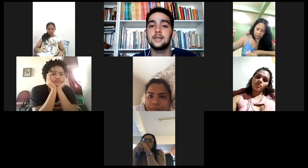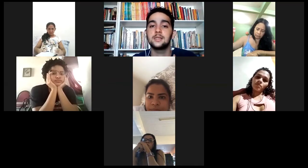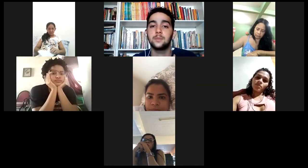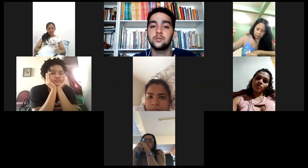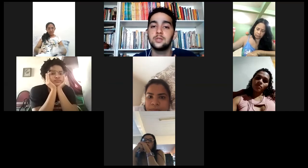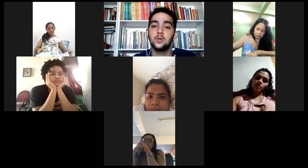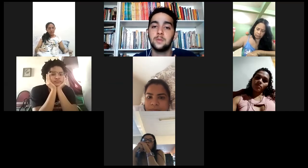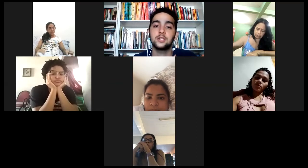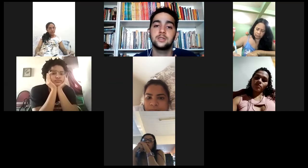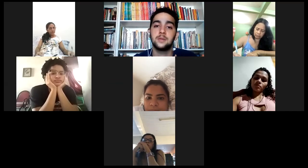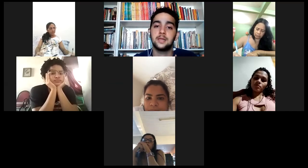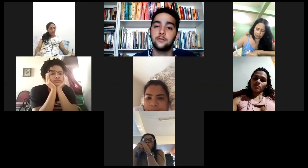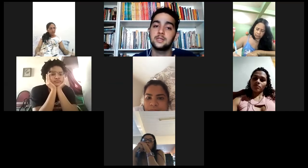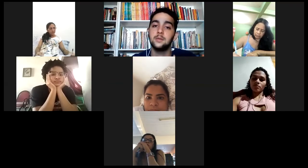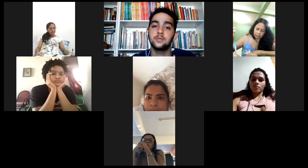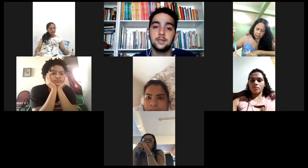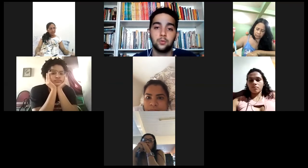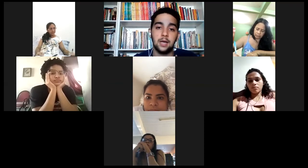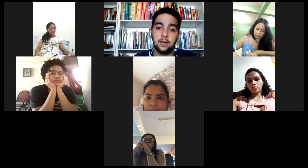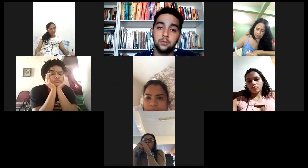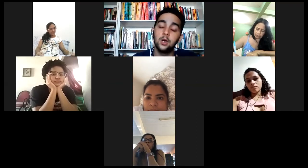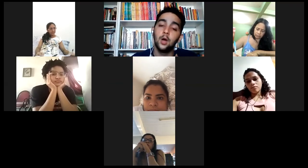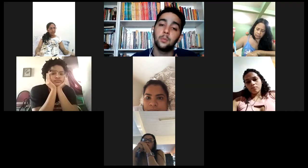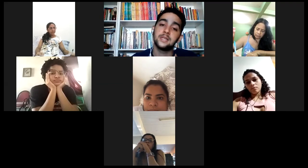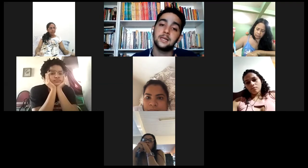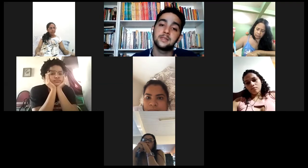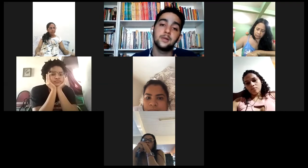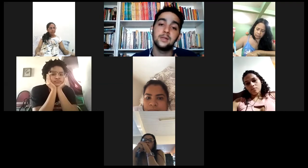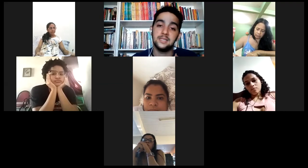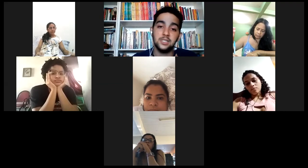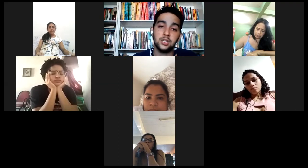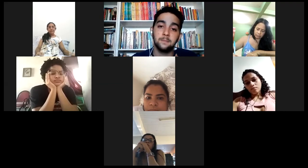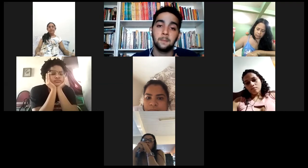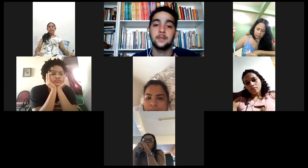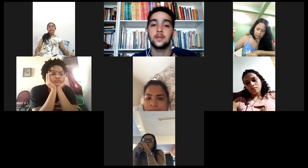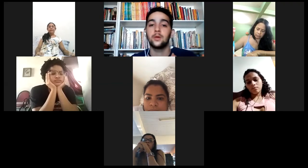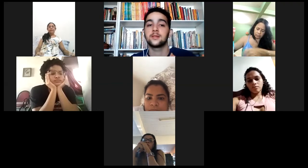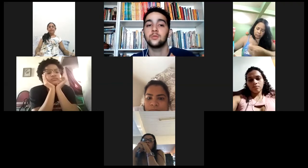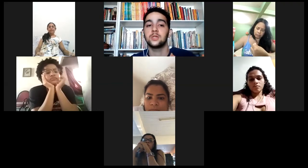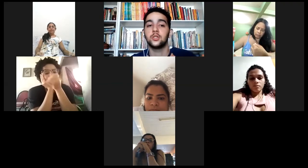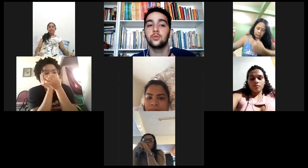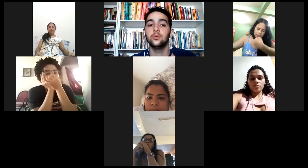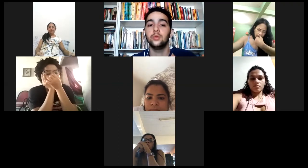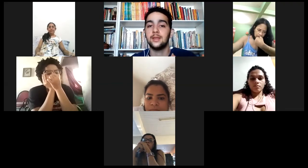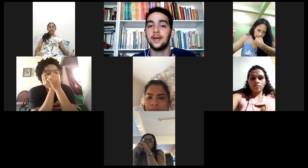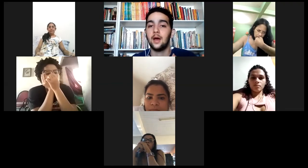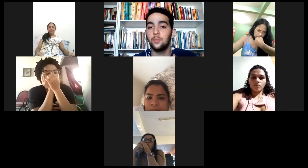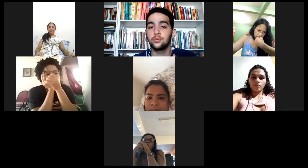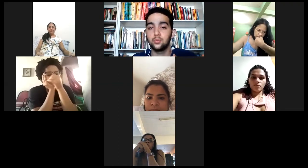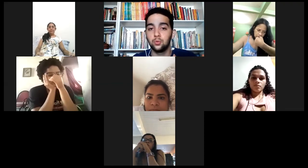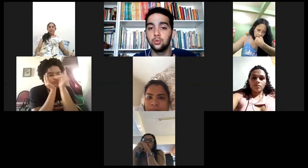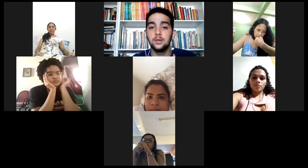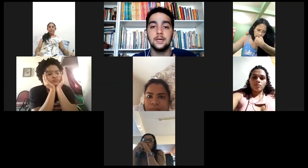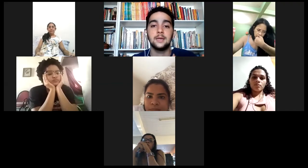em que nas expressões idiomáticas e metáforas temos que ter cuidado, pois na Libras não existem, então elas têm um sentido muito literal